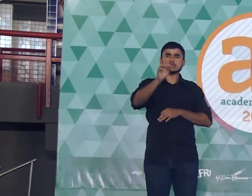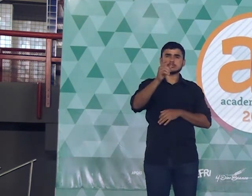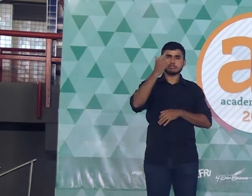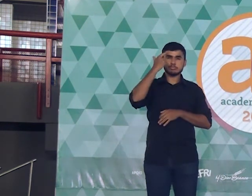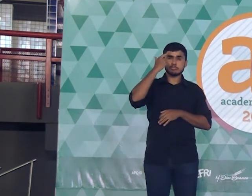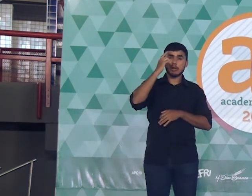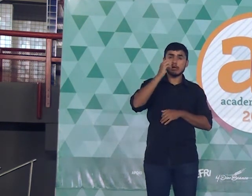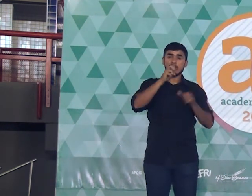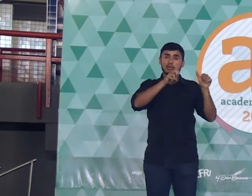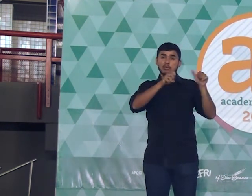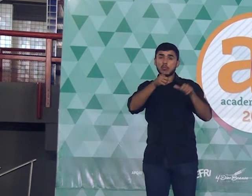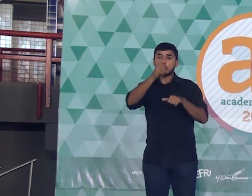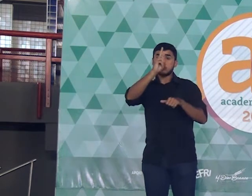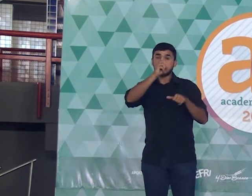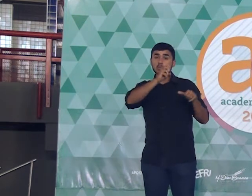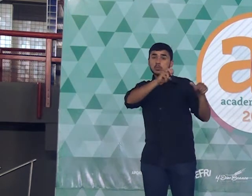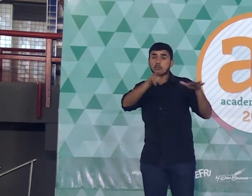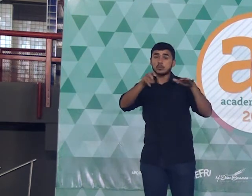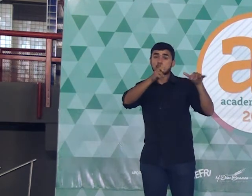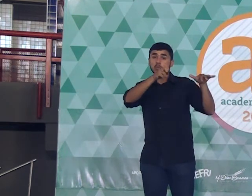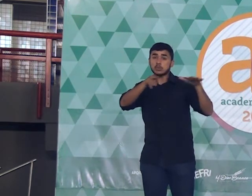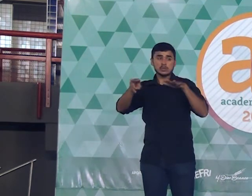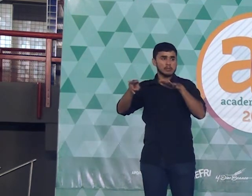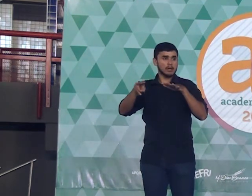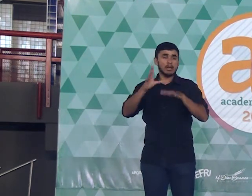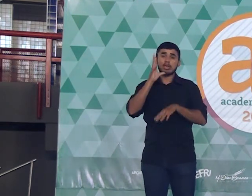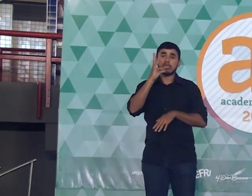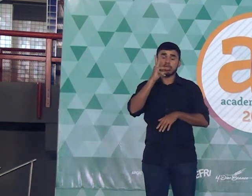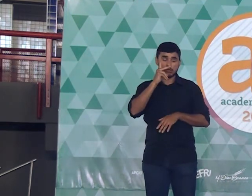e semana já está fora. Vamos pensar na próxima